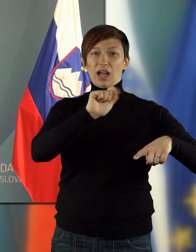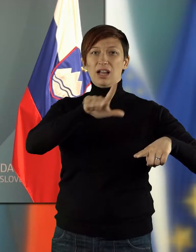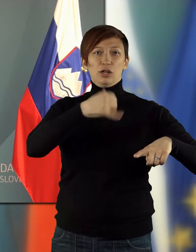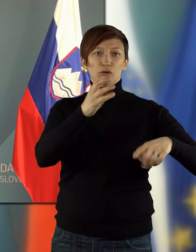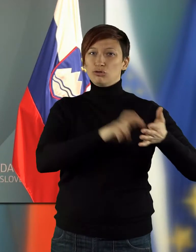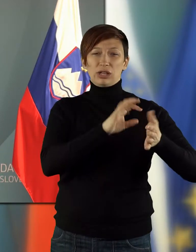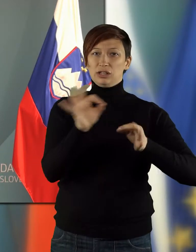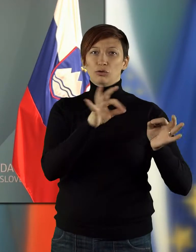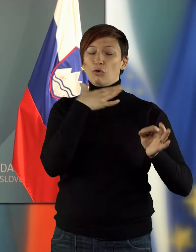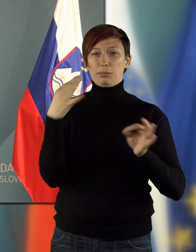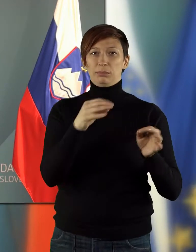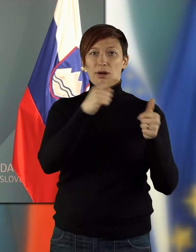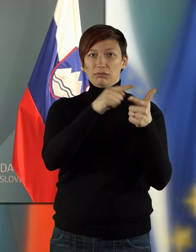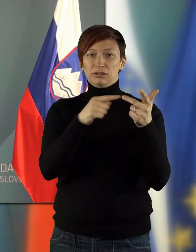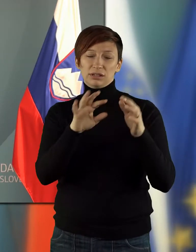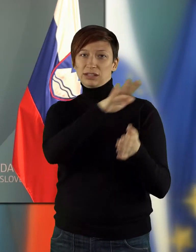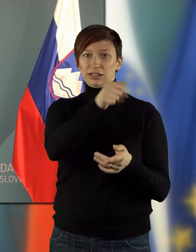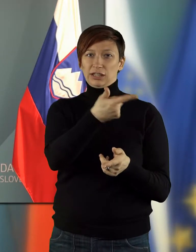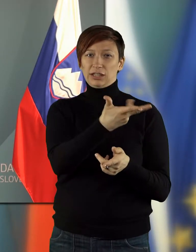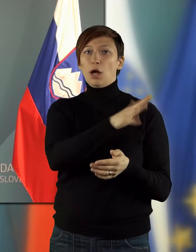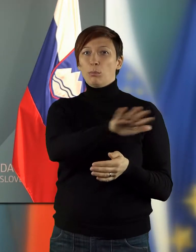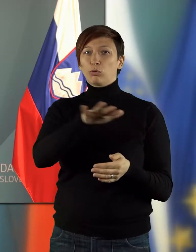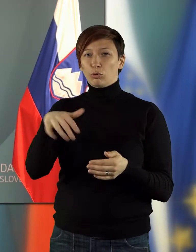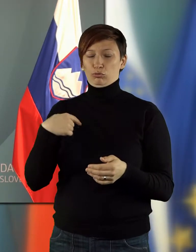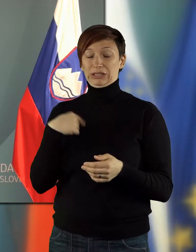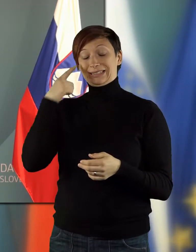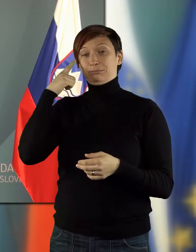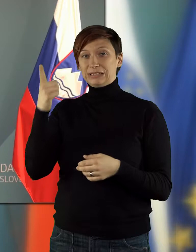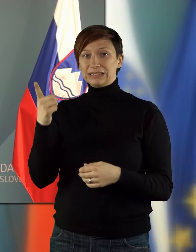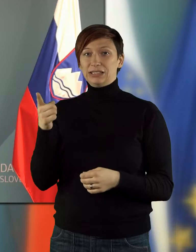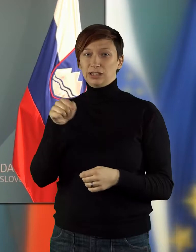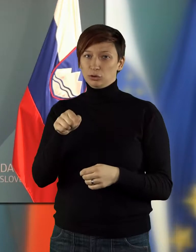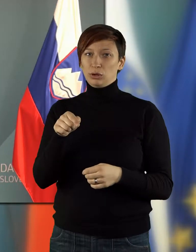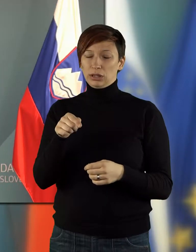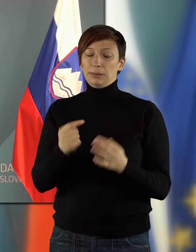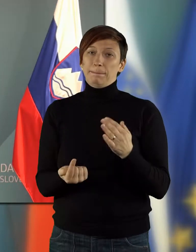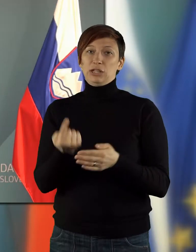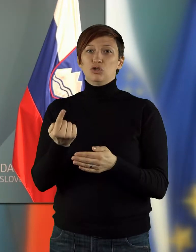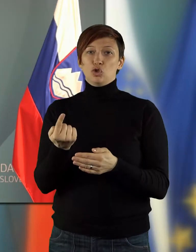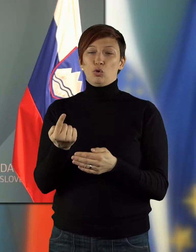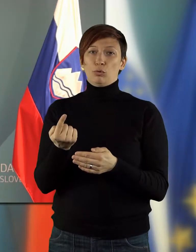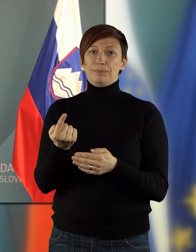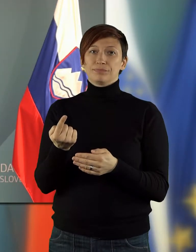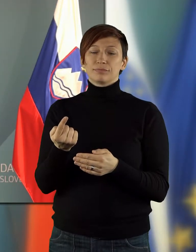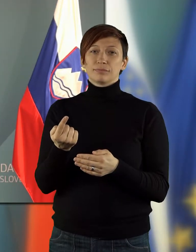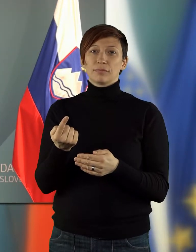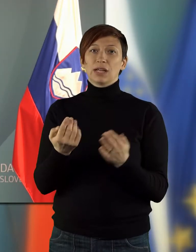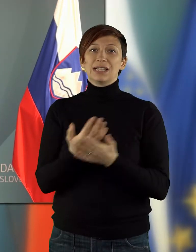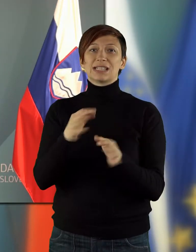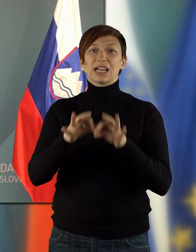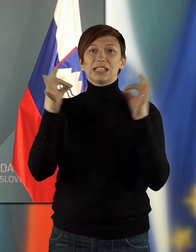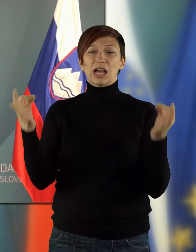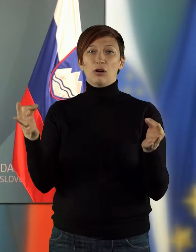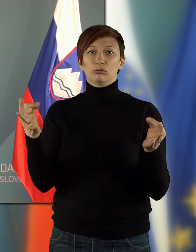enostavno še ni v nekaterih primerih dovolj pripravljen. In mislim, da je tukaj prišlo